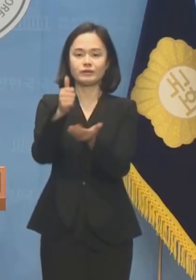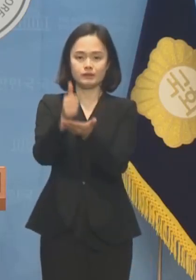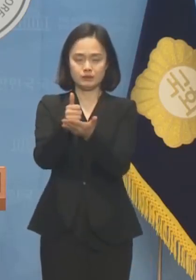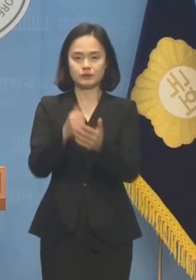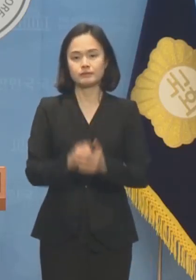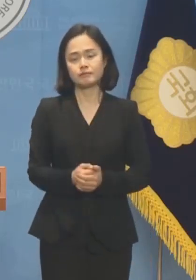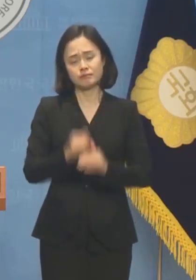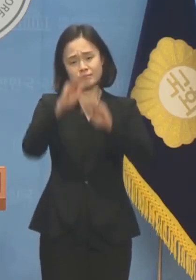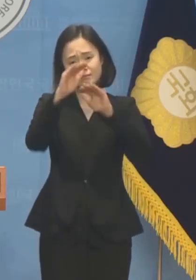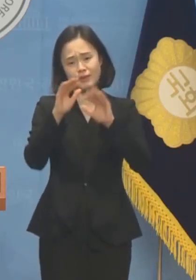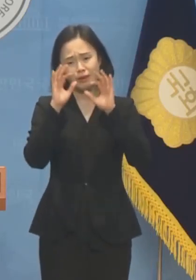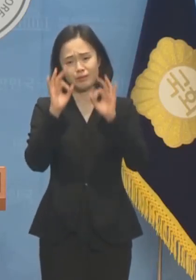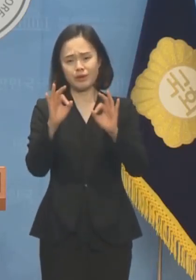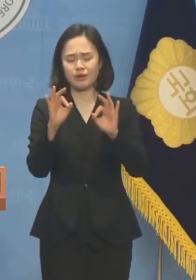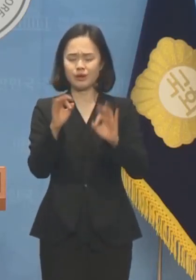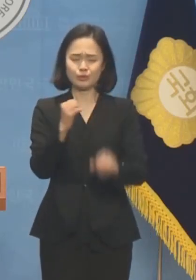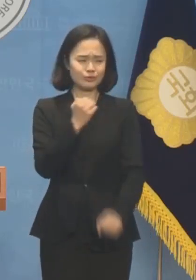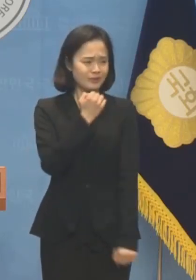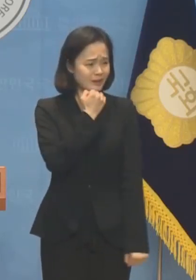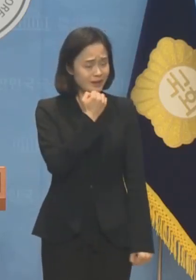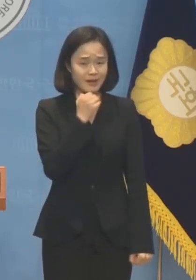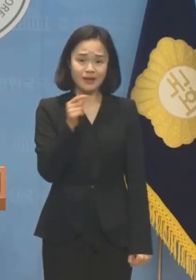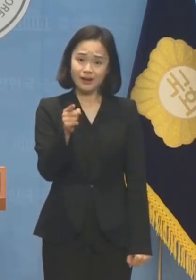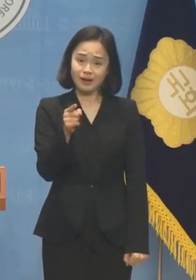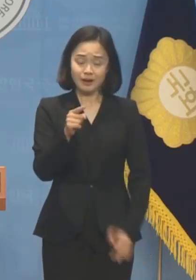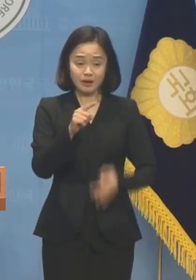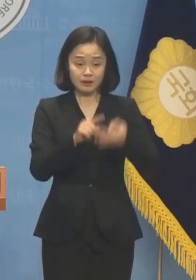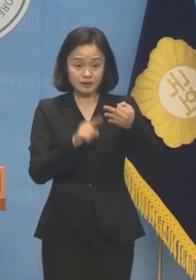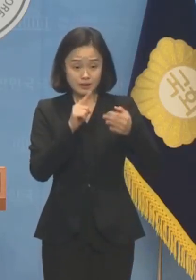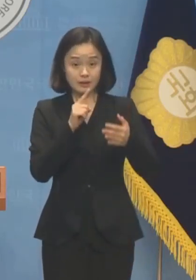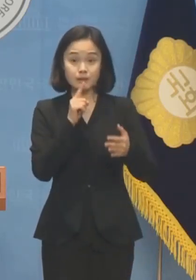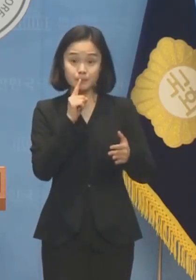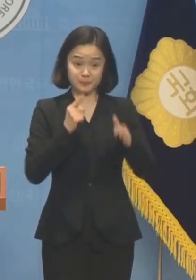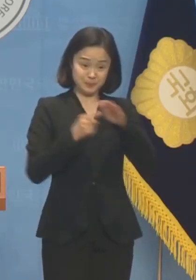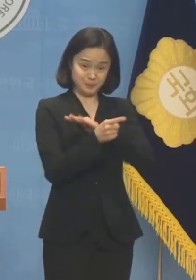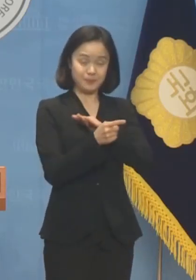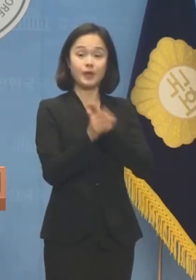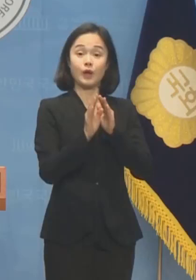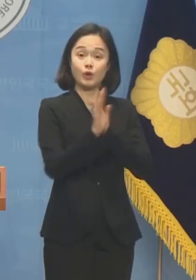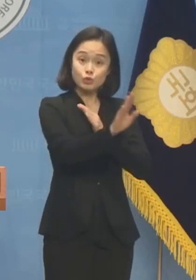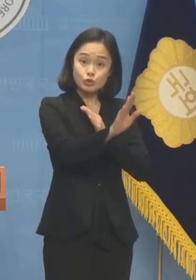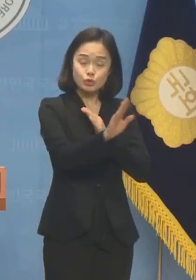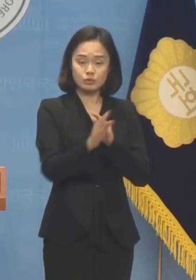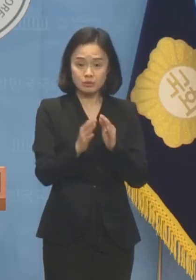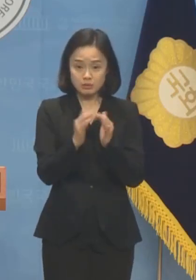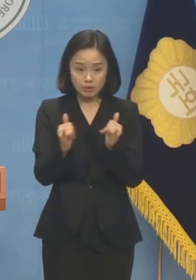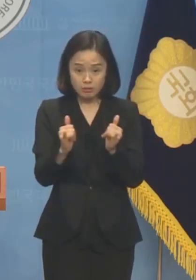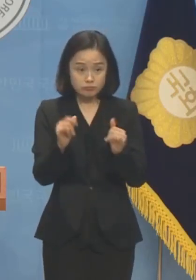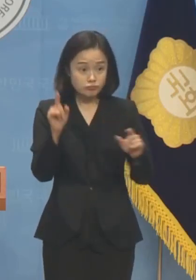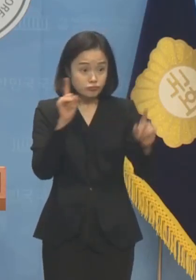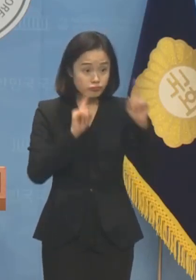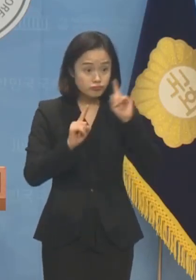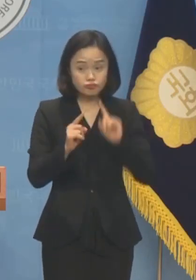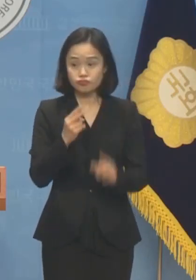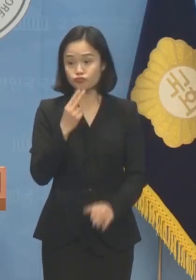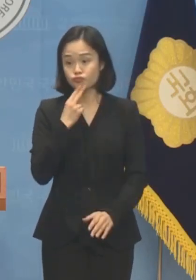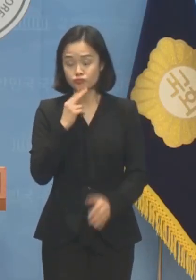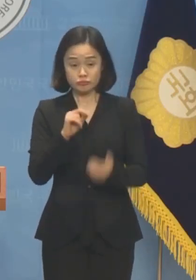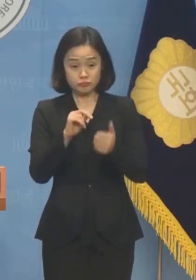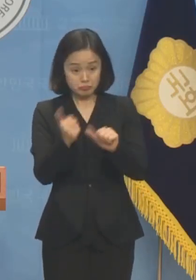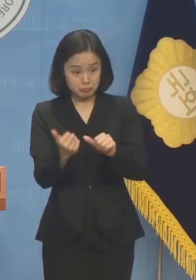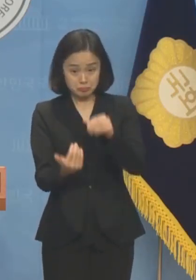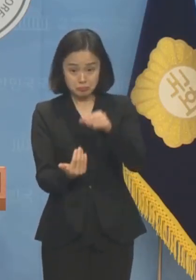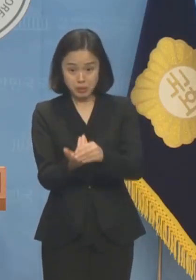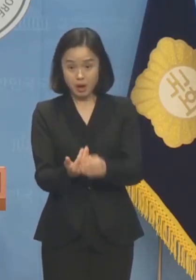계엄이 선포되고 지속된 짧은 시간 동안 사람이 큰 부상을 입거나 사망한 사례가 없고 기물